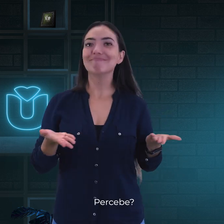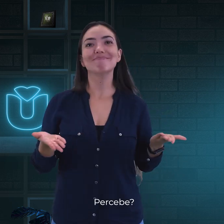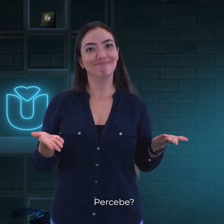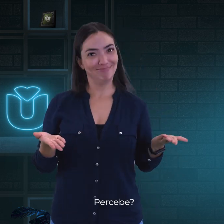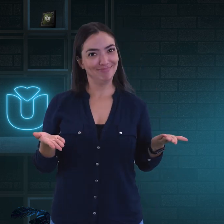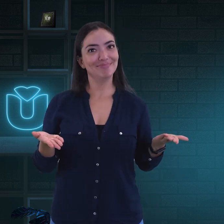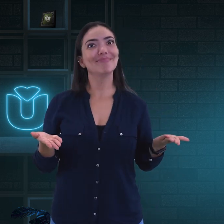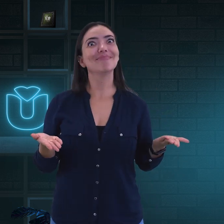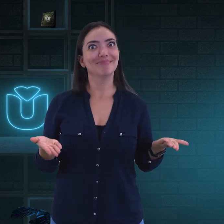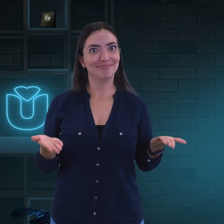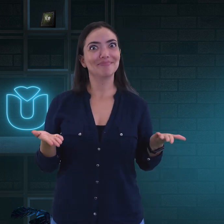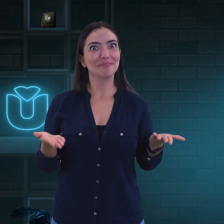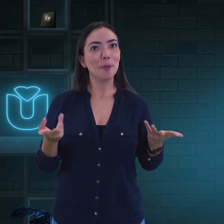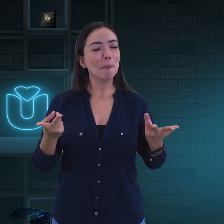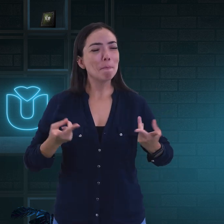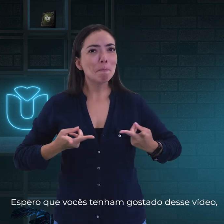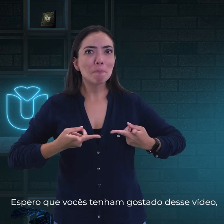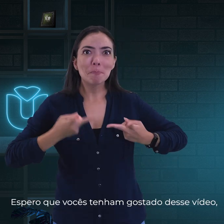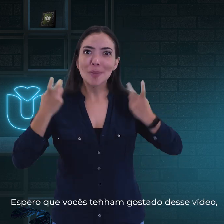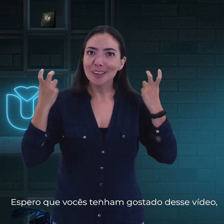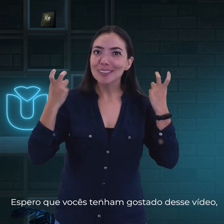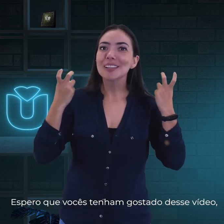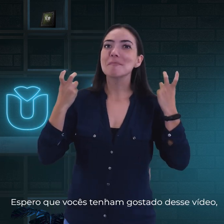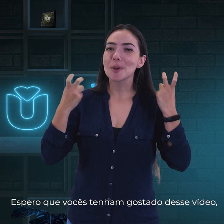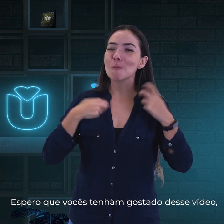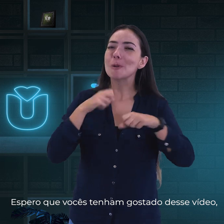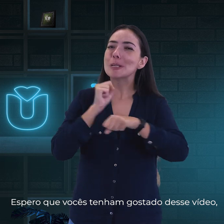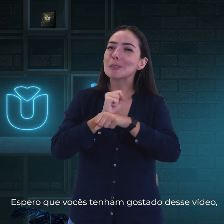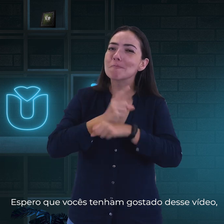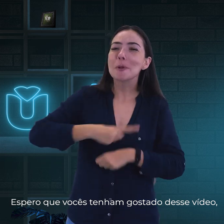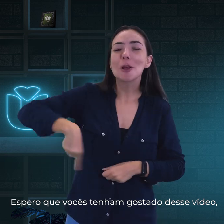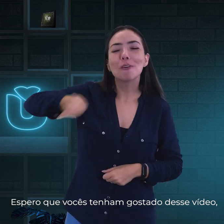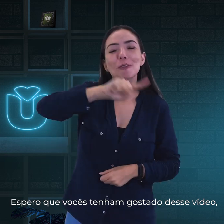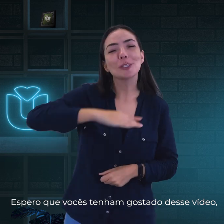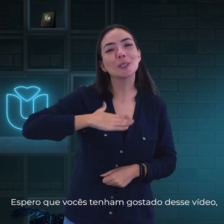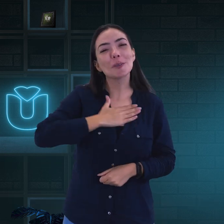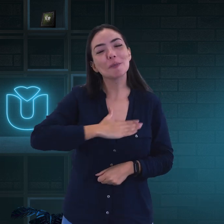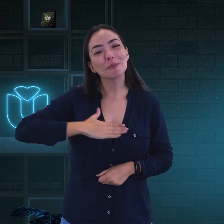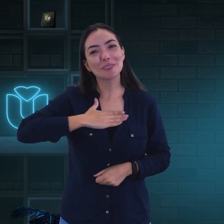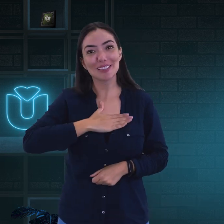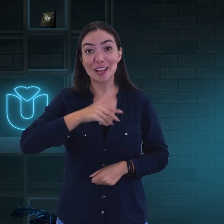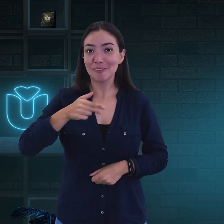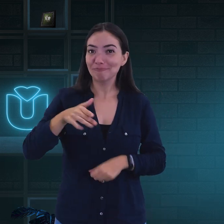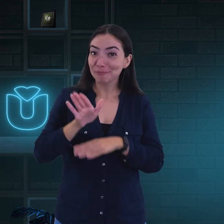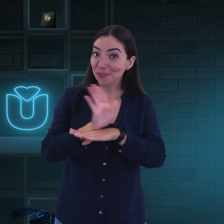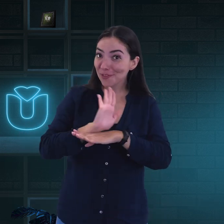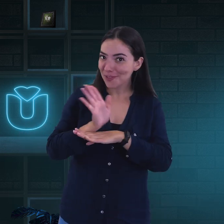Percebe? Espero que vocês tenham gostado desse vídeo.